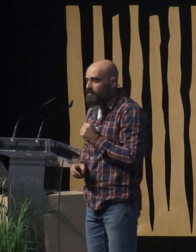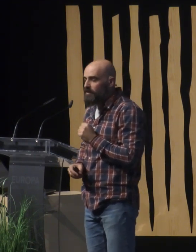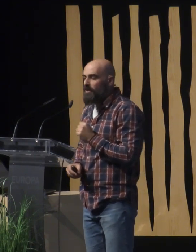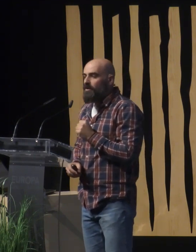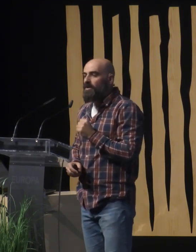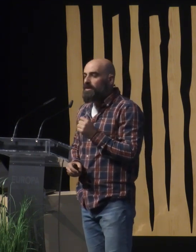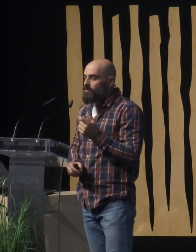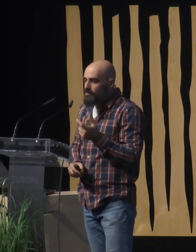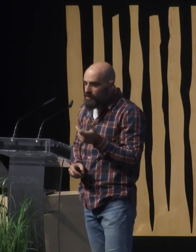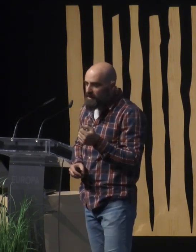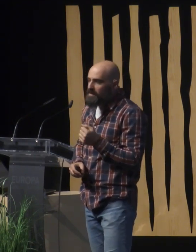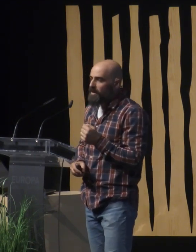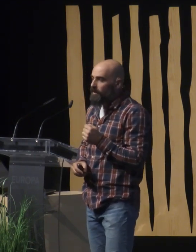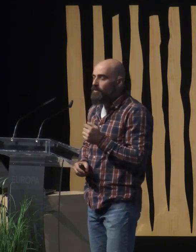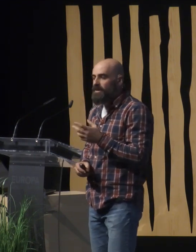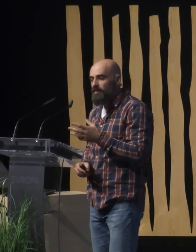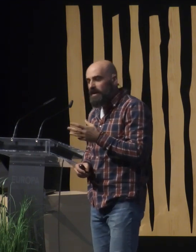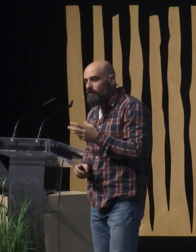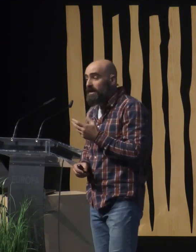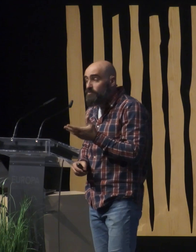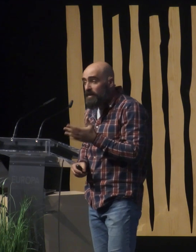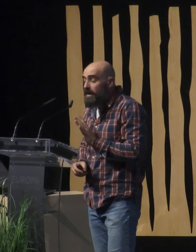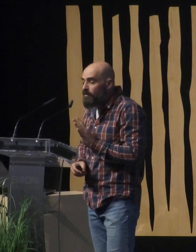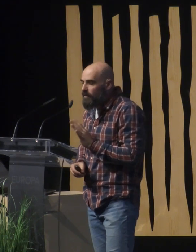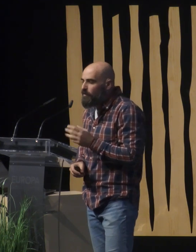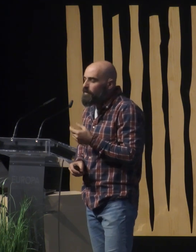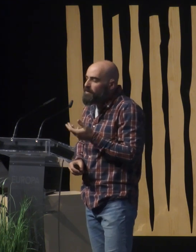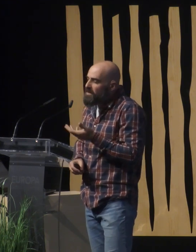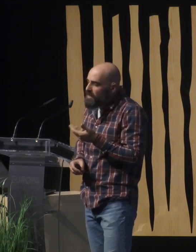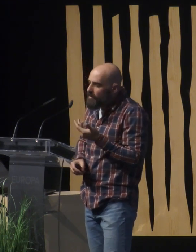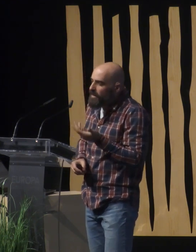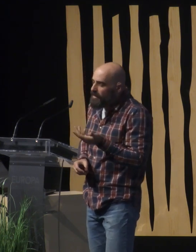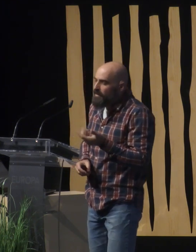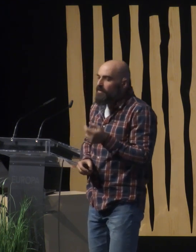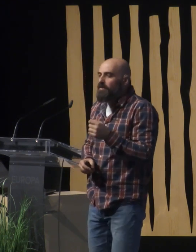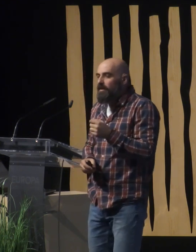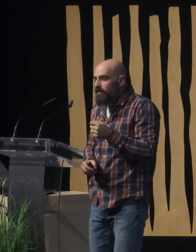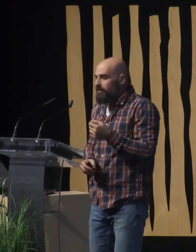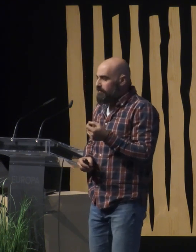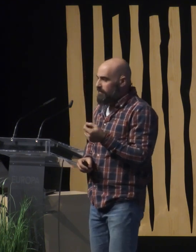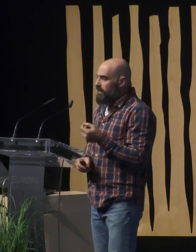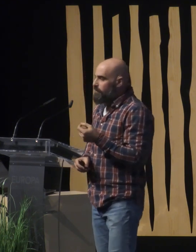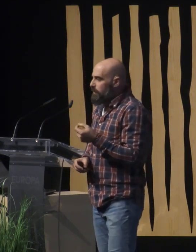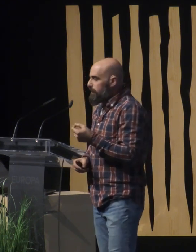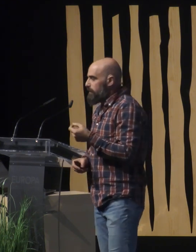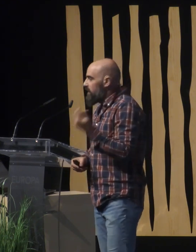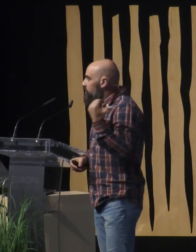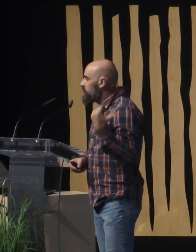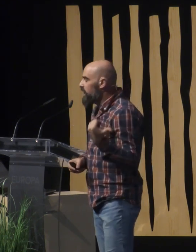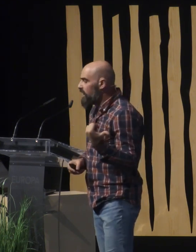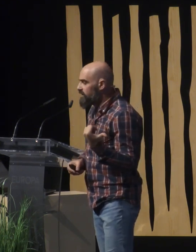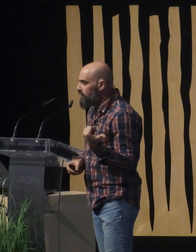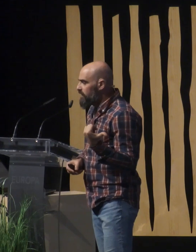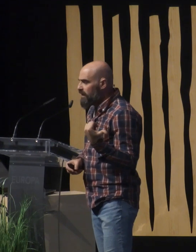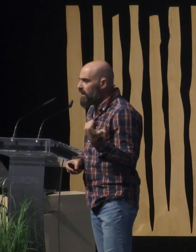bachillerato? Oye, ¿y esto tú no has pensado que igual? Oye, ¿y esta amiga tuya que es muy maja? Que no digo que no. Oye, ¿pero has pensado que...? Oye, ¿vale? Ellos están